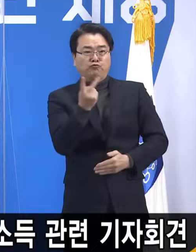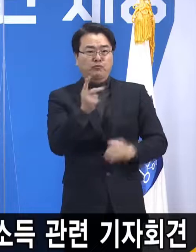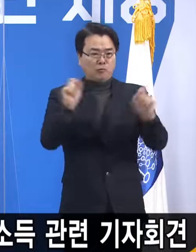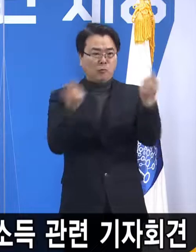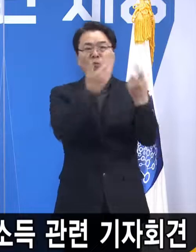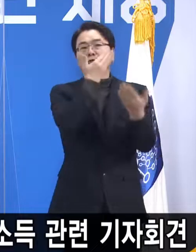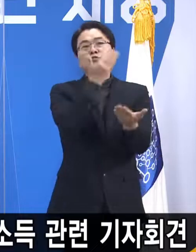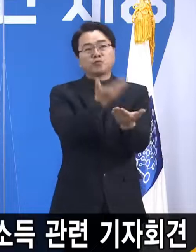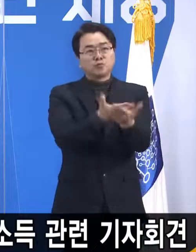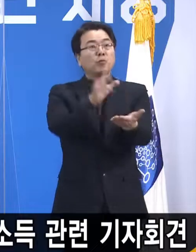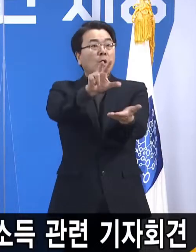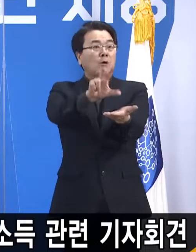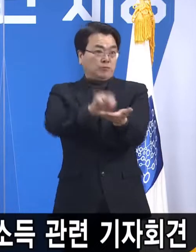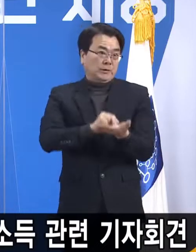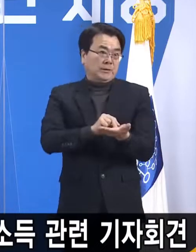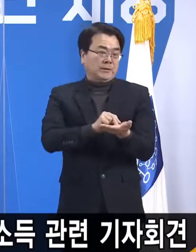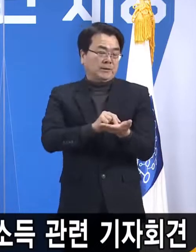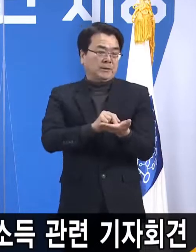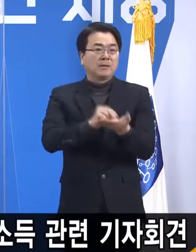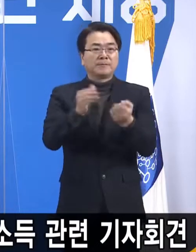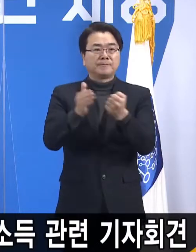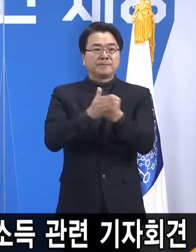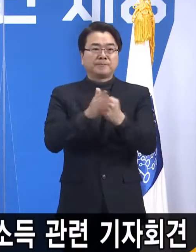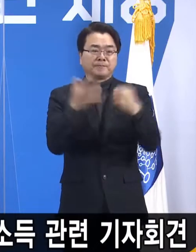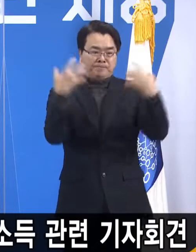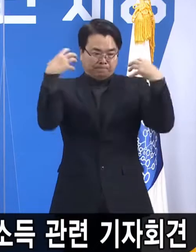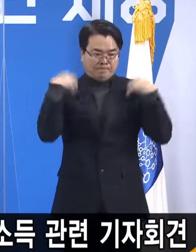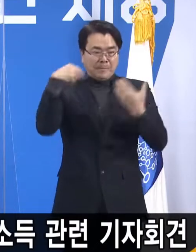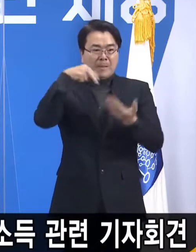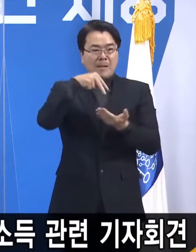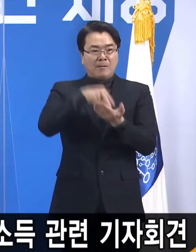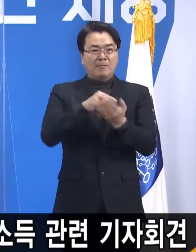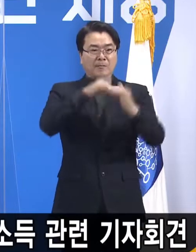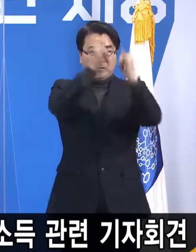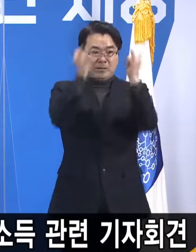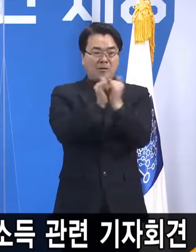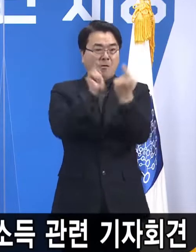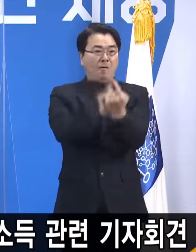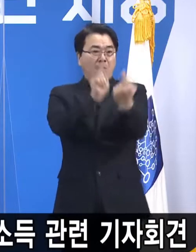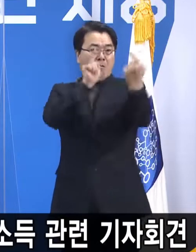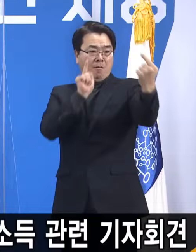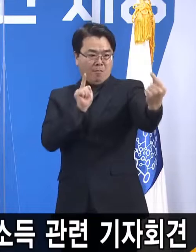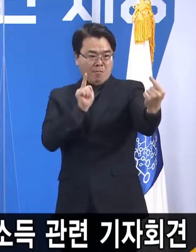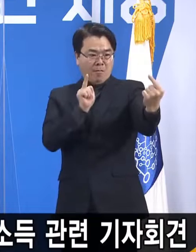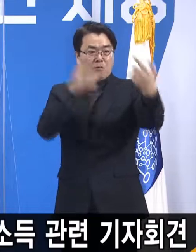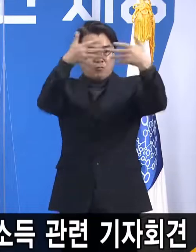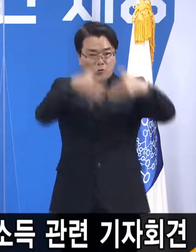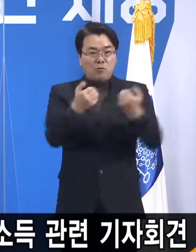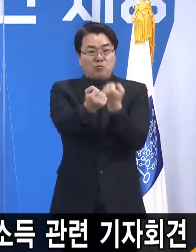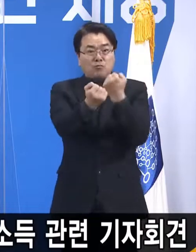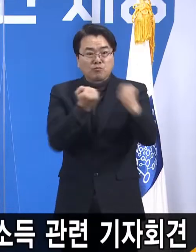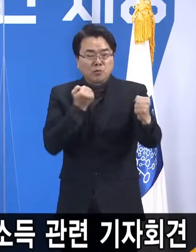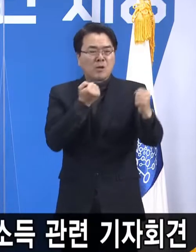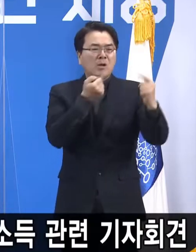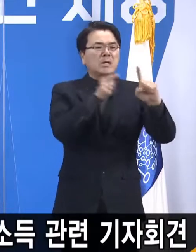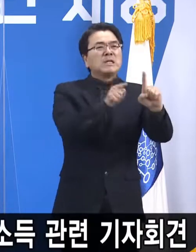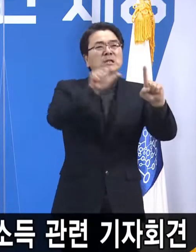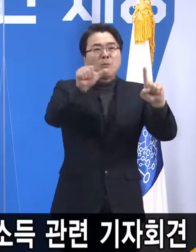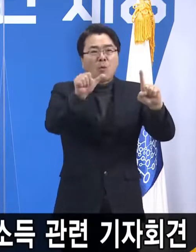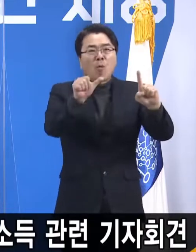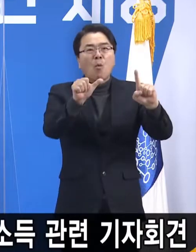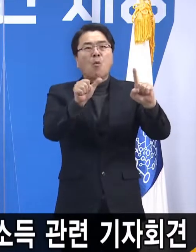과제입니다. 우리 정부가 거리두기 3단계 요건이 갖추어졌음에도 2.5단계를